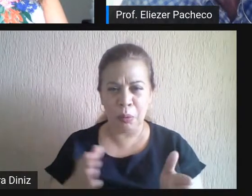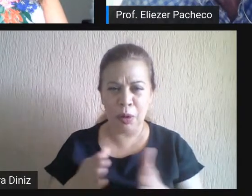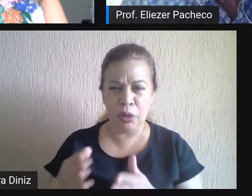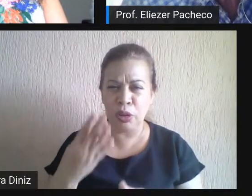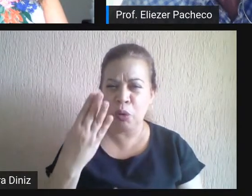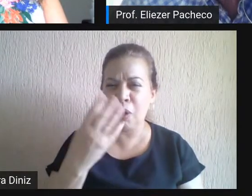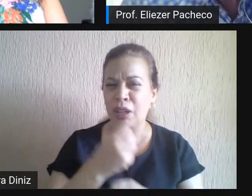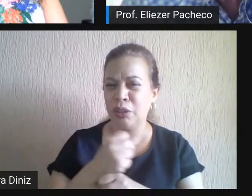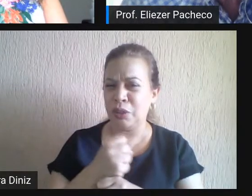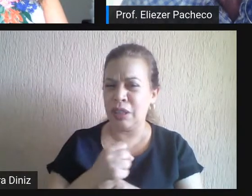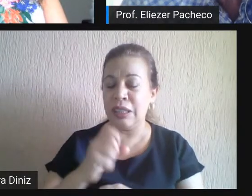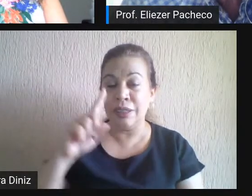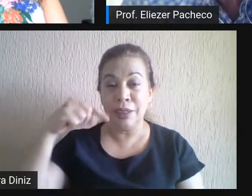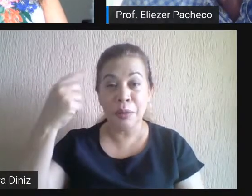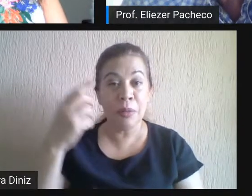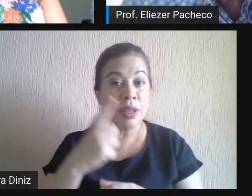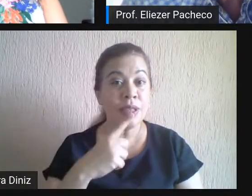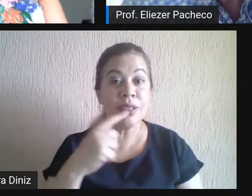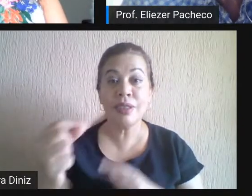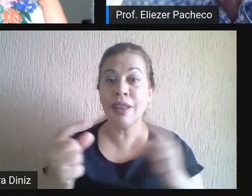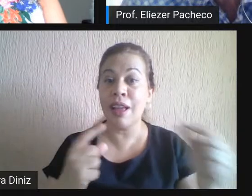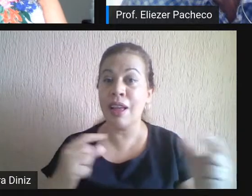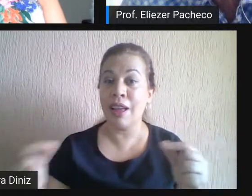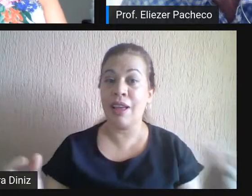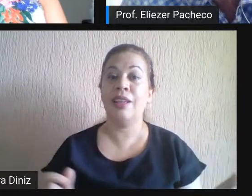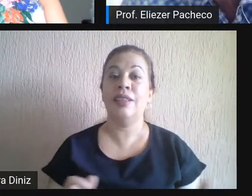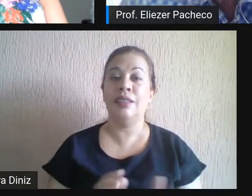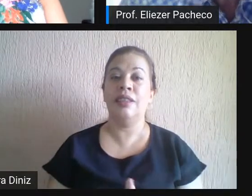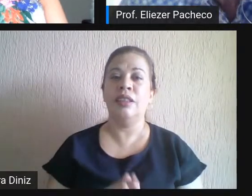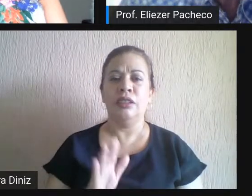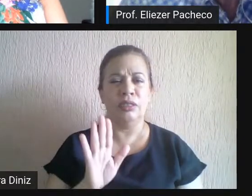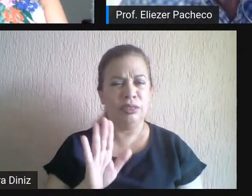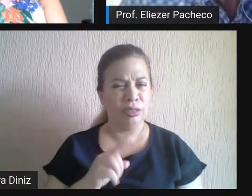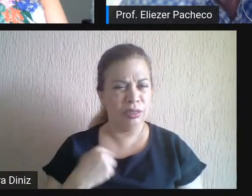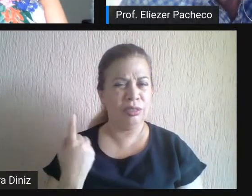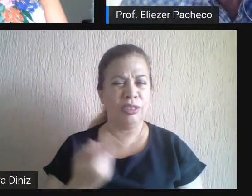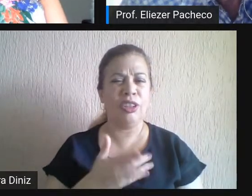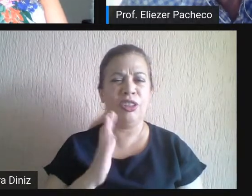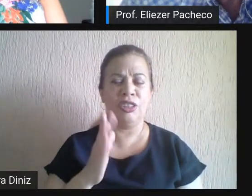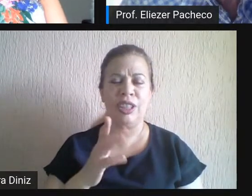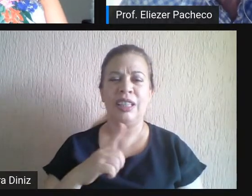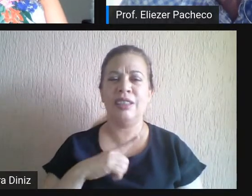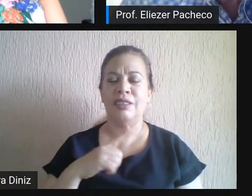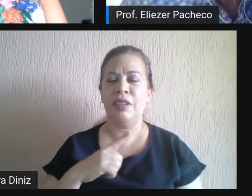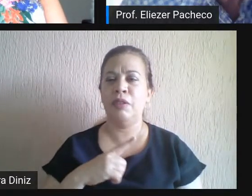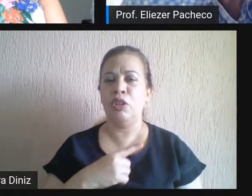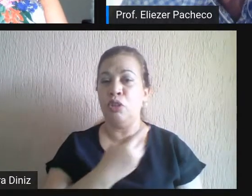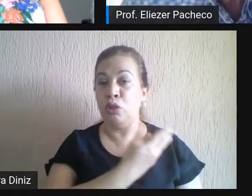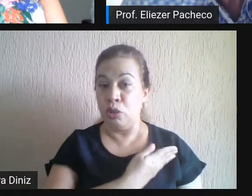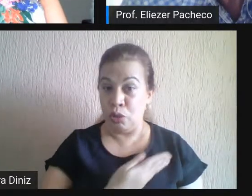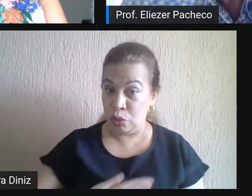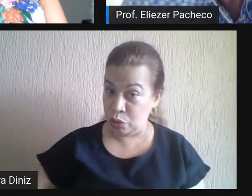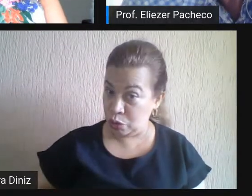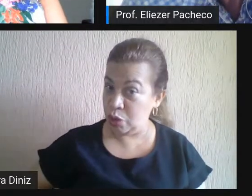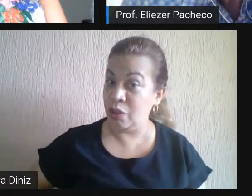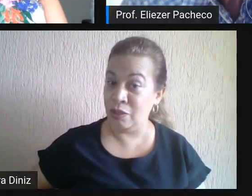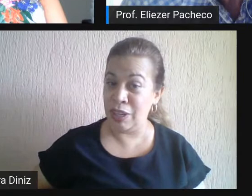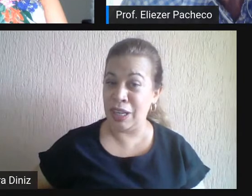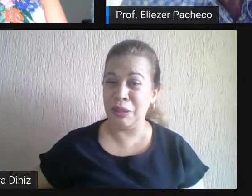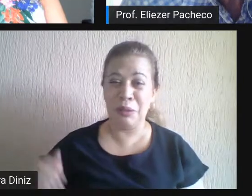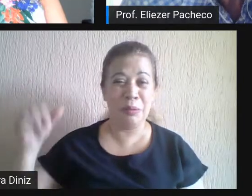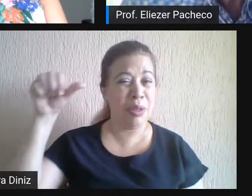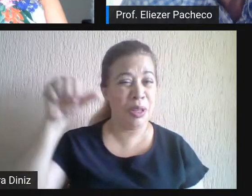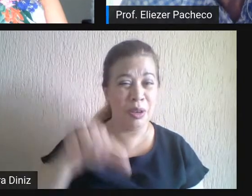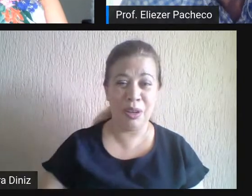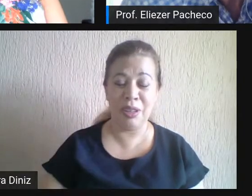Nós já tivemos, não os institutos que não existiam, mas as universidades, governos piores até. Dou o exemplo do Fernando Henrique Cardoso,